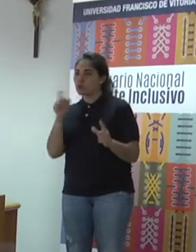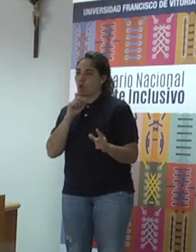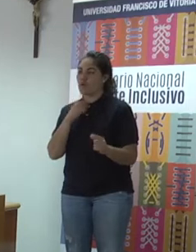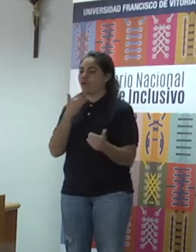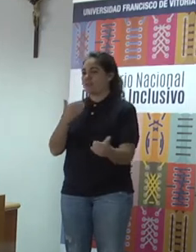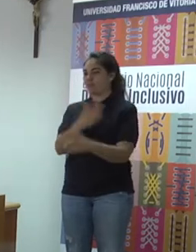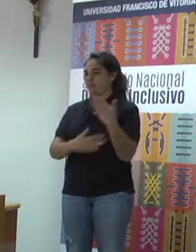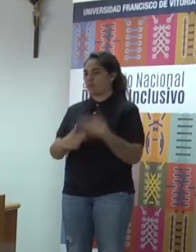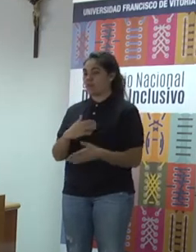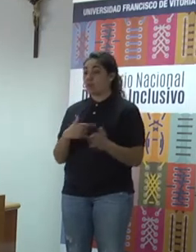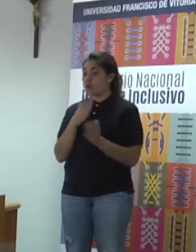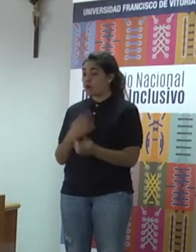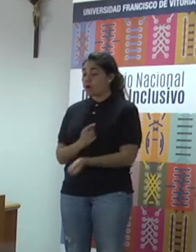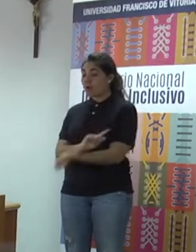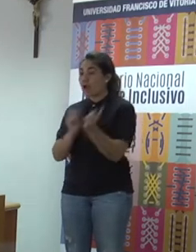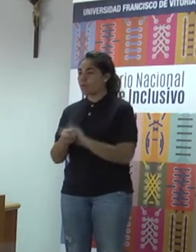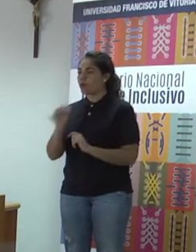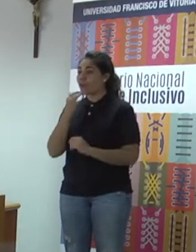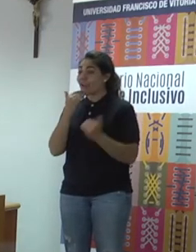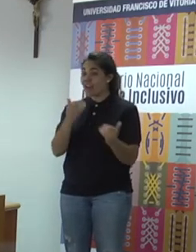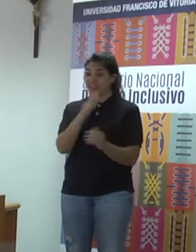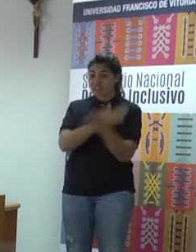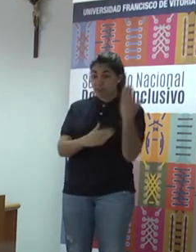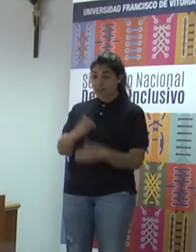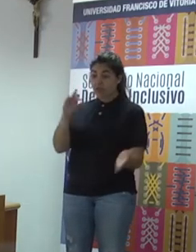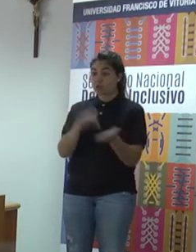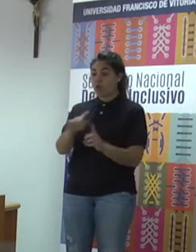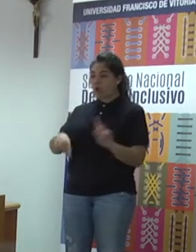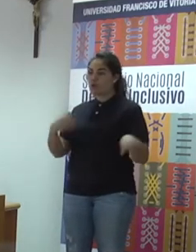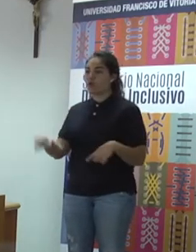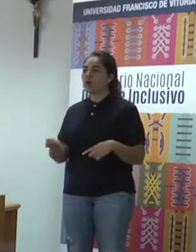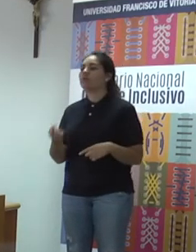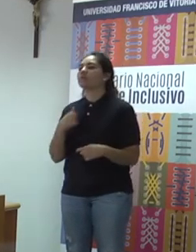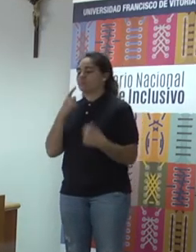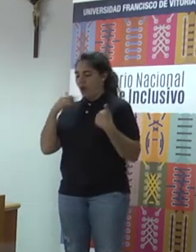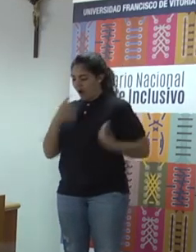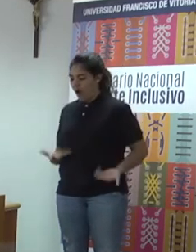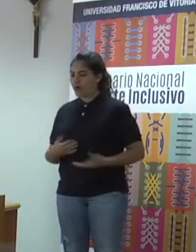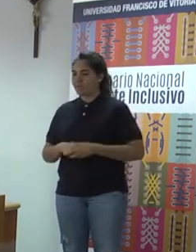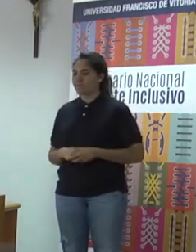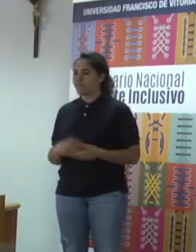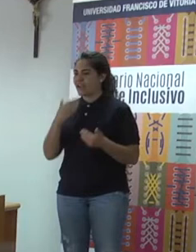cambiaría por nada. Porque gracias a eso soy lo que soy ahora y no lo cambiaría nunca. Pues nada, gracias.